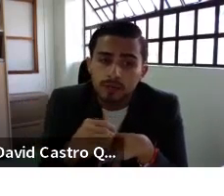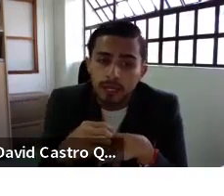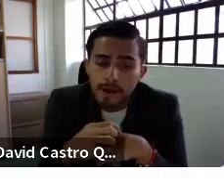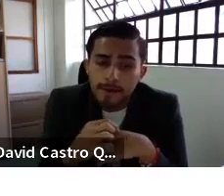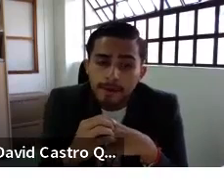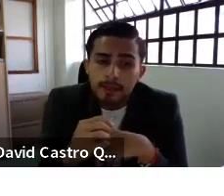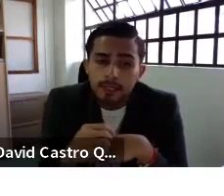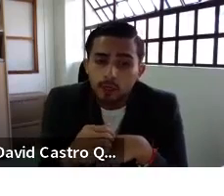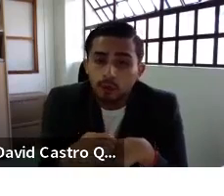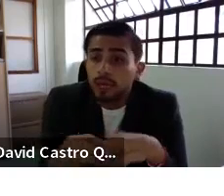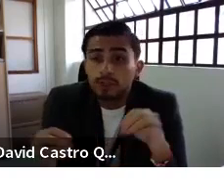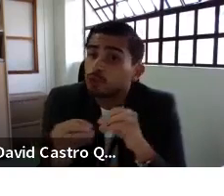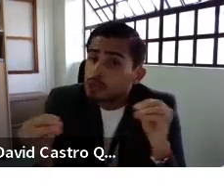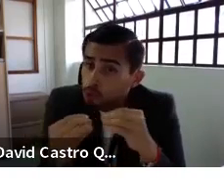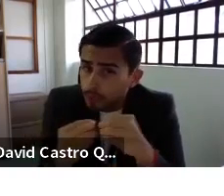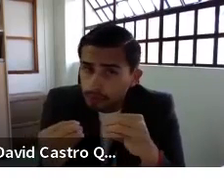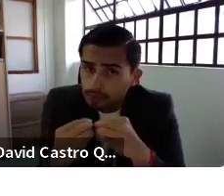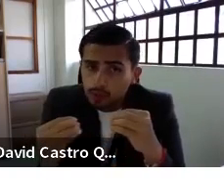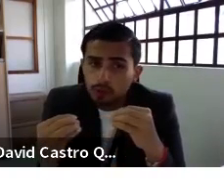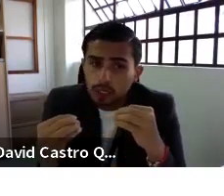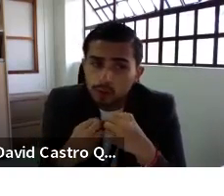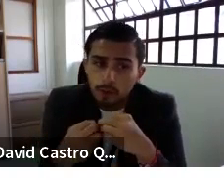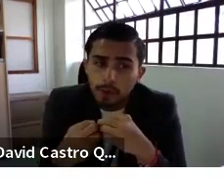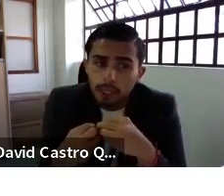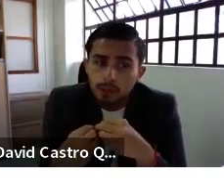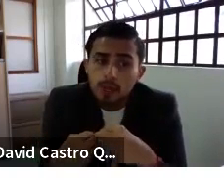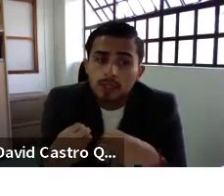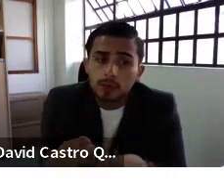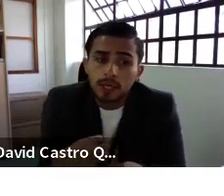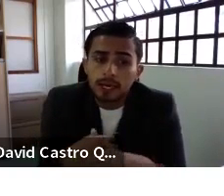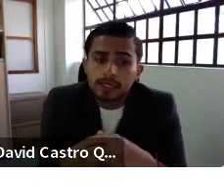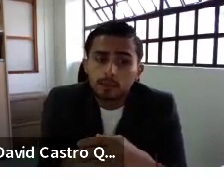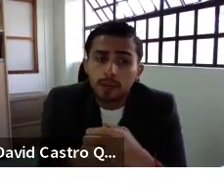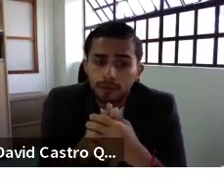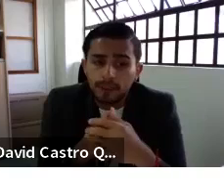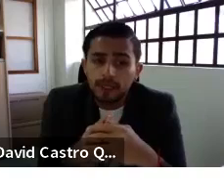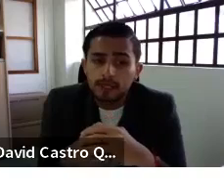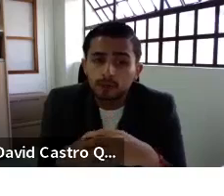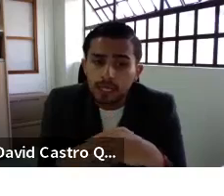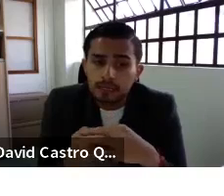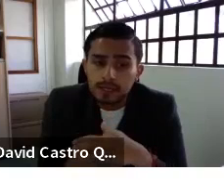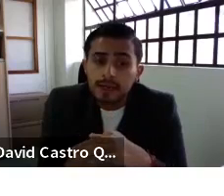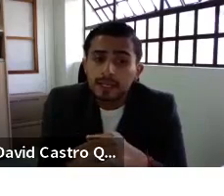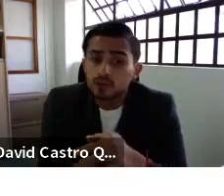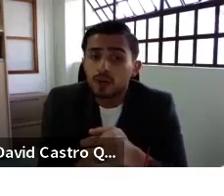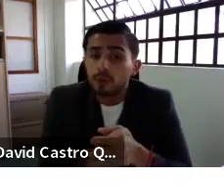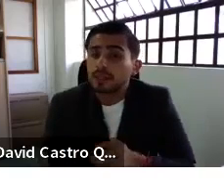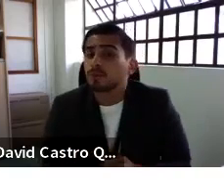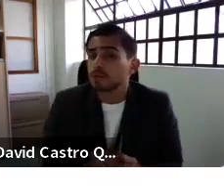recibirá, sino, eso no se asume, eso no se asume, compañeros, sino que analizamos el perfil de las audiencias y eso se convierte en un